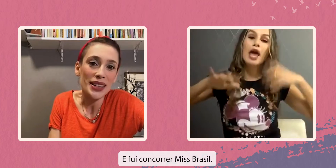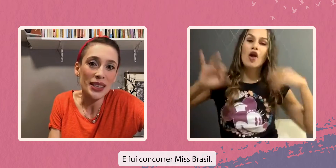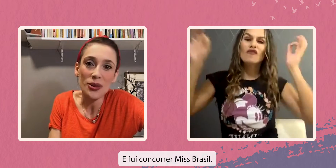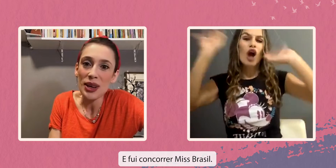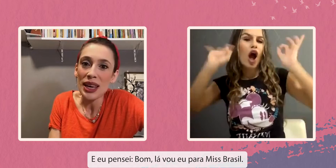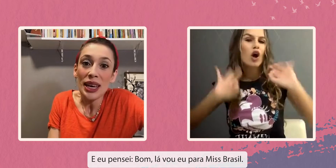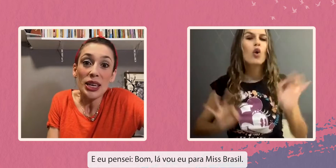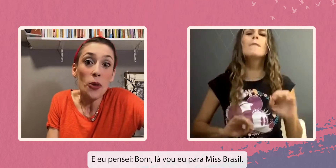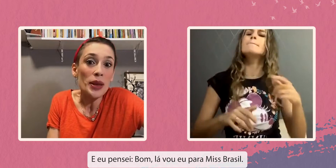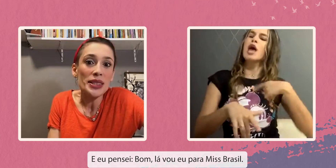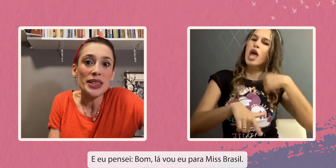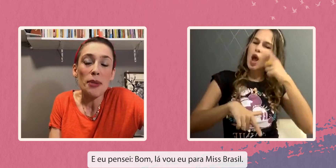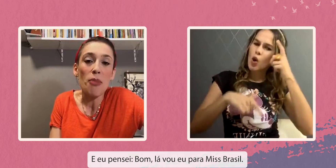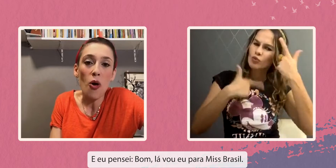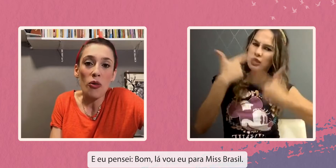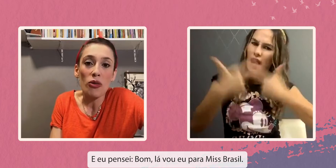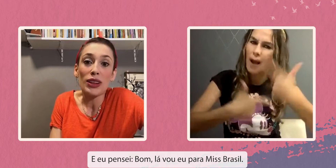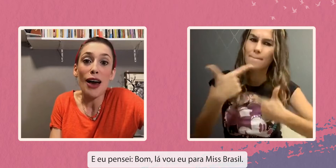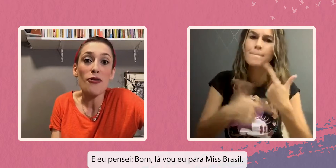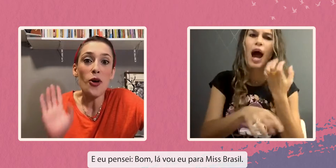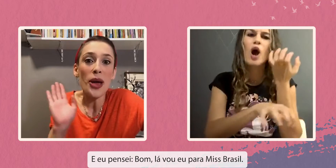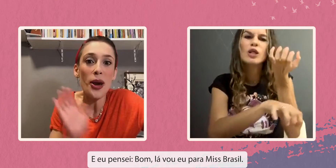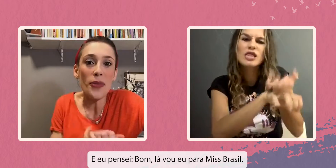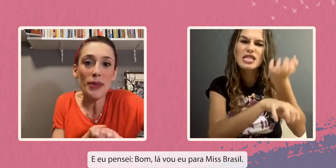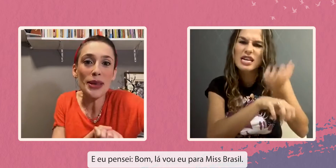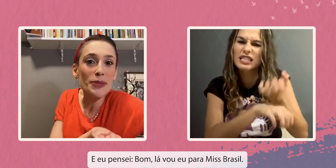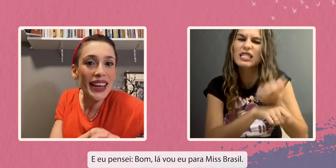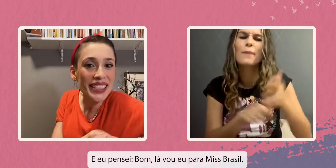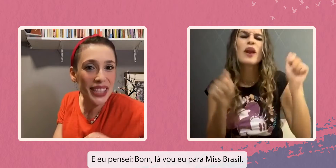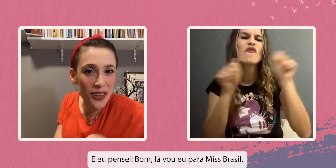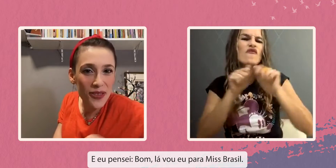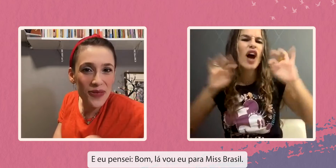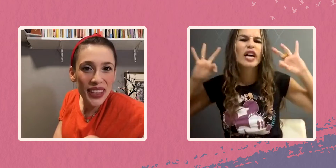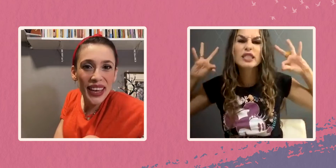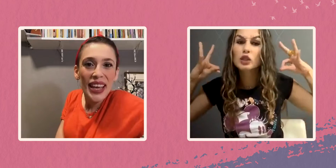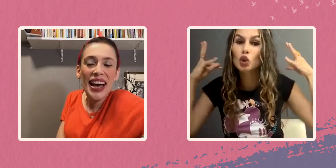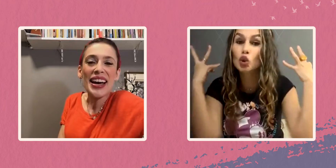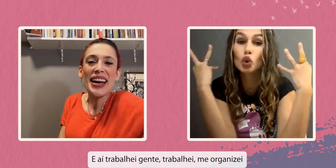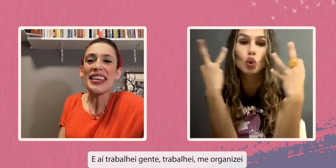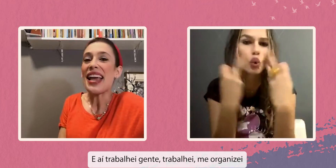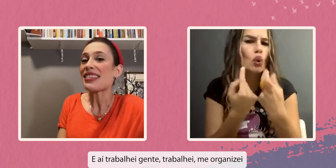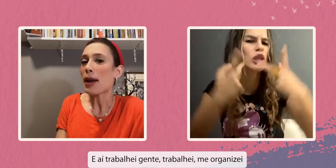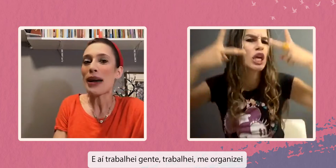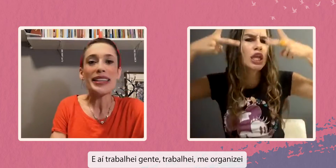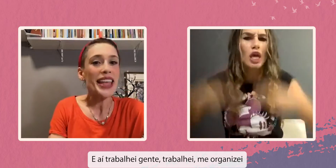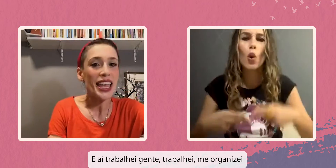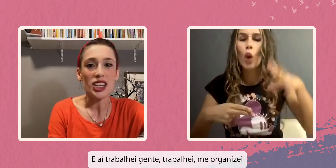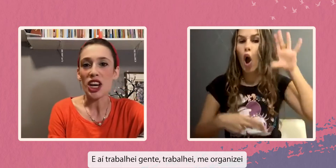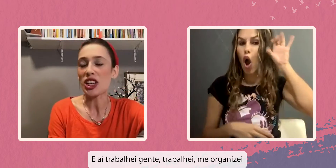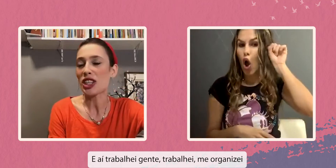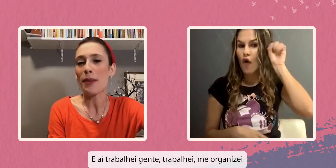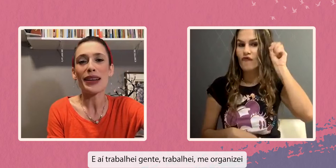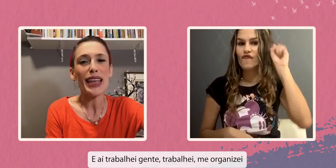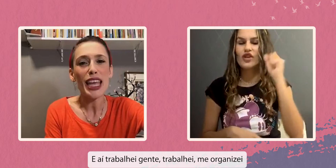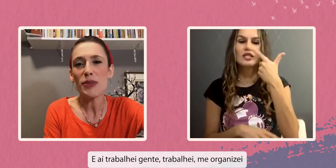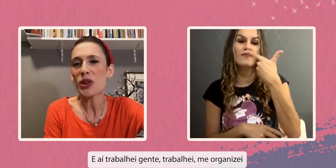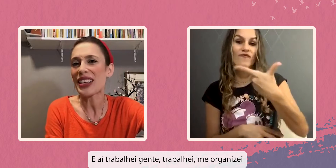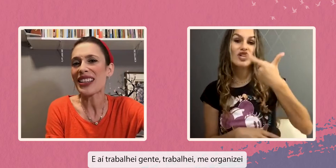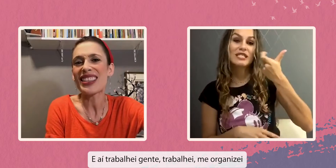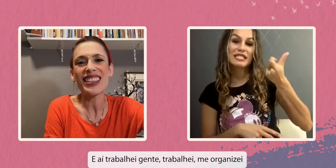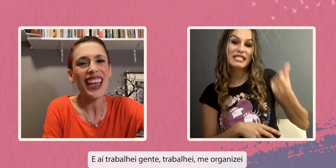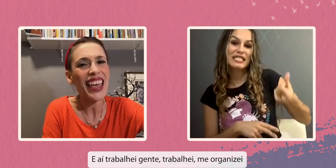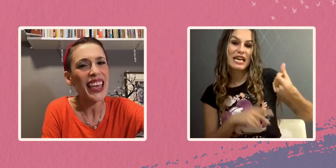Miss Brasil. E eu pensei, bom, lá vou eu para Miss Brasil. E aí trabalhei, gente.